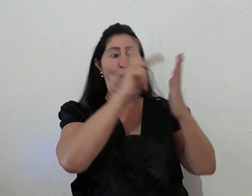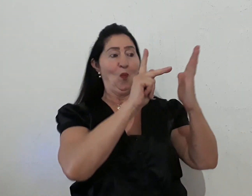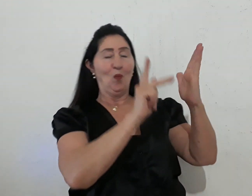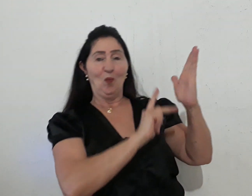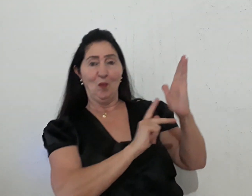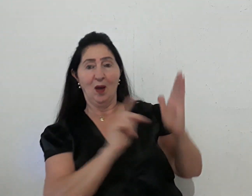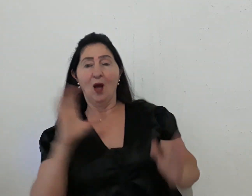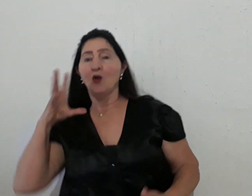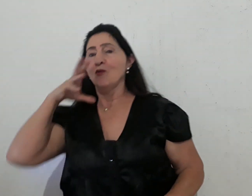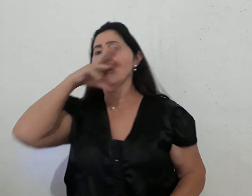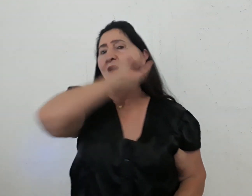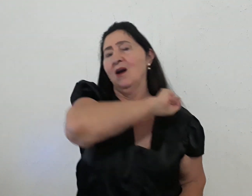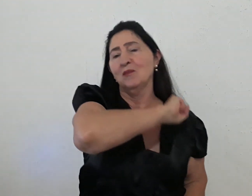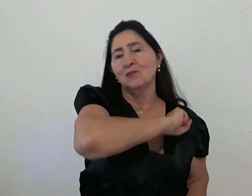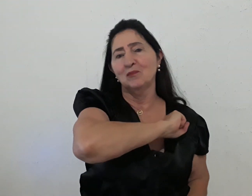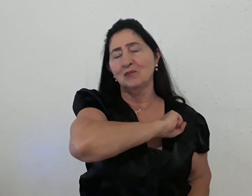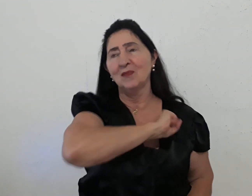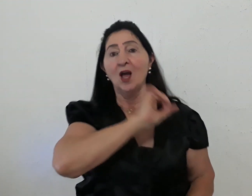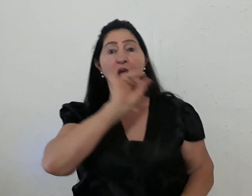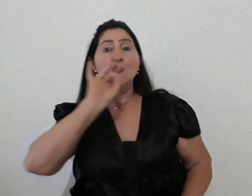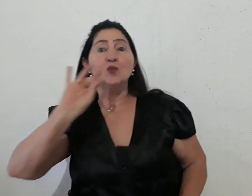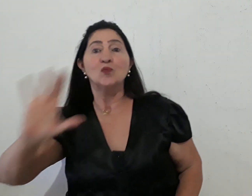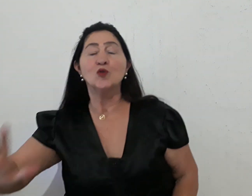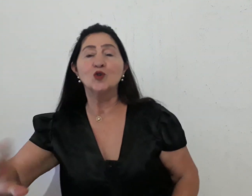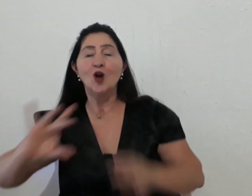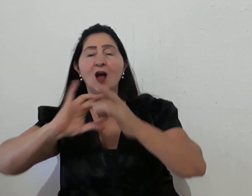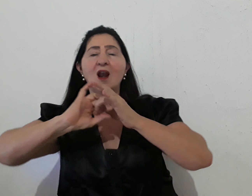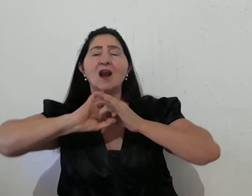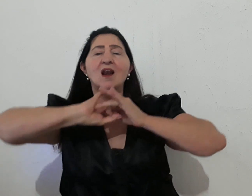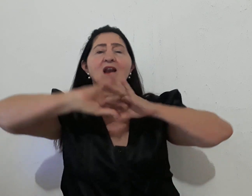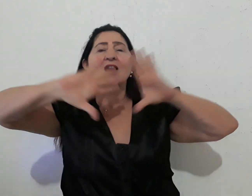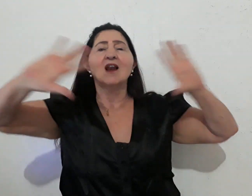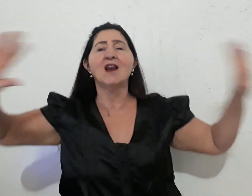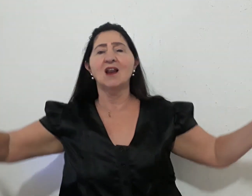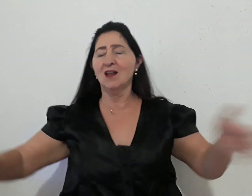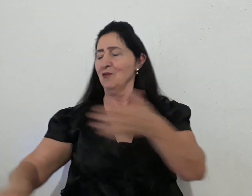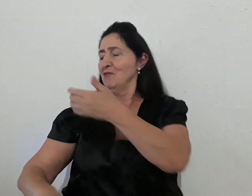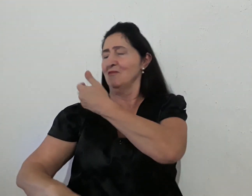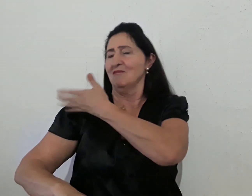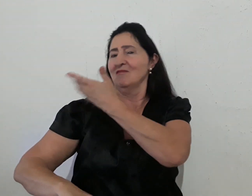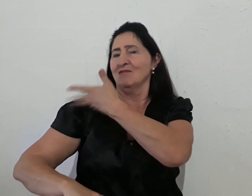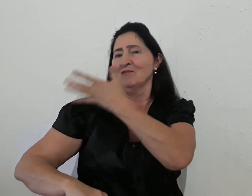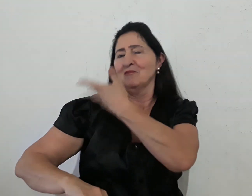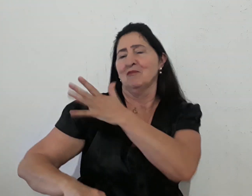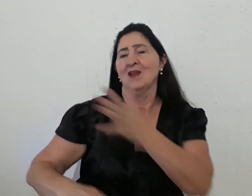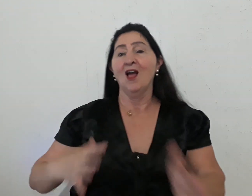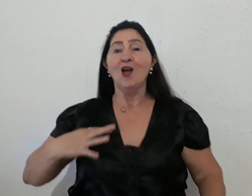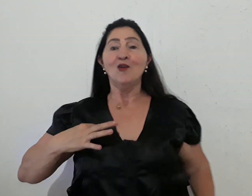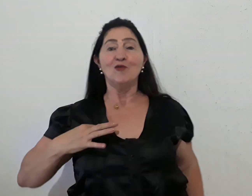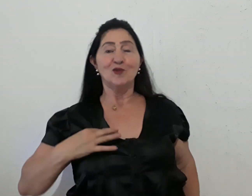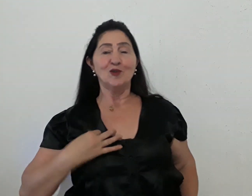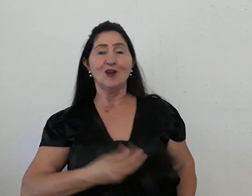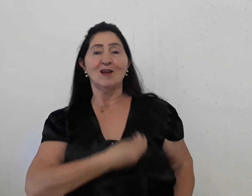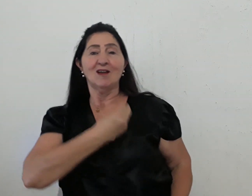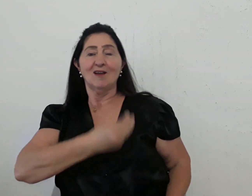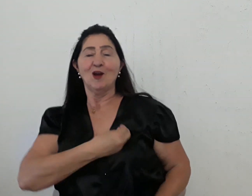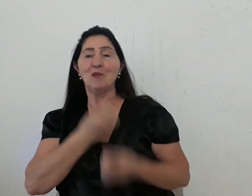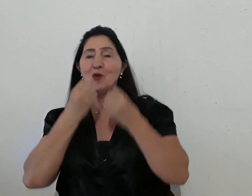tão fugaz. Apenas um ser livre de preconceitos e voluntário da harmonia do bem viver.